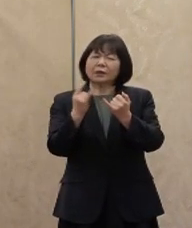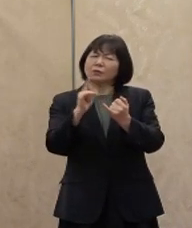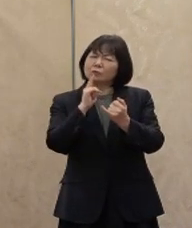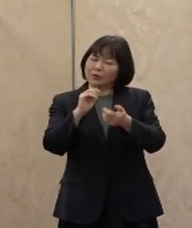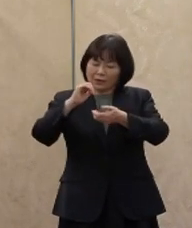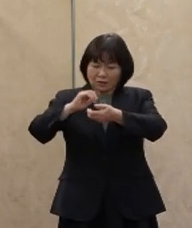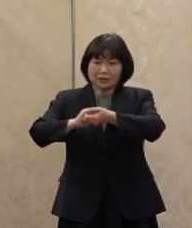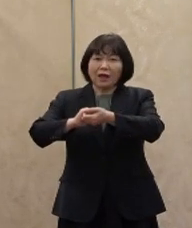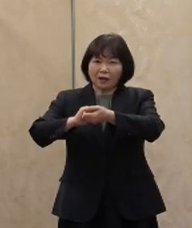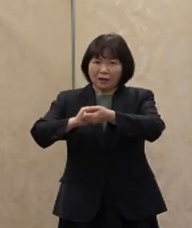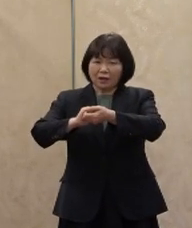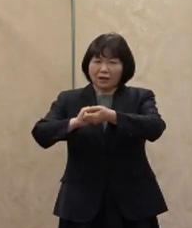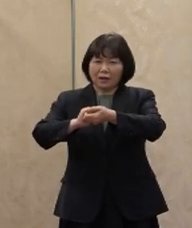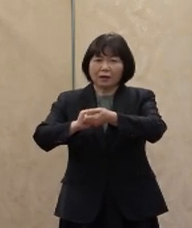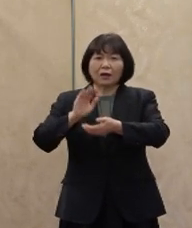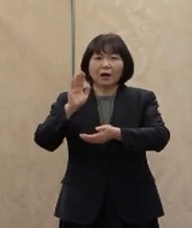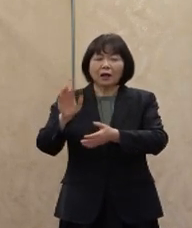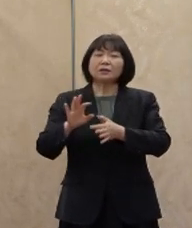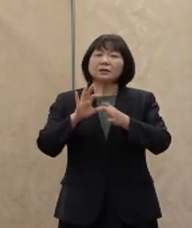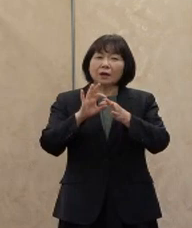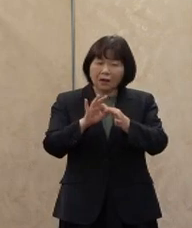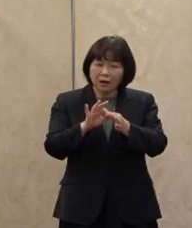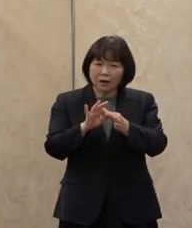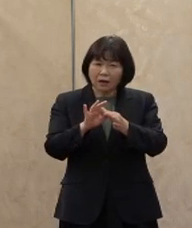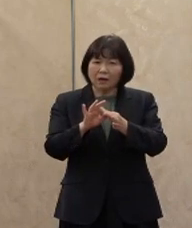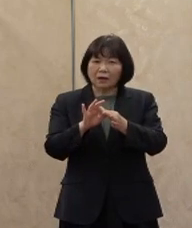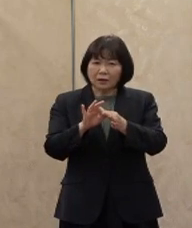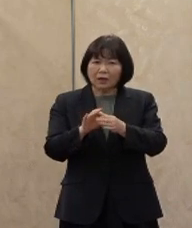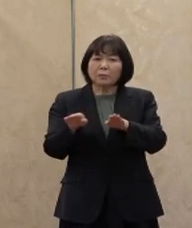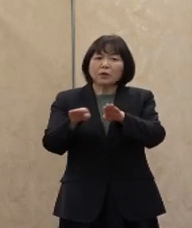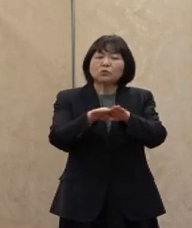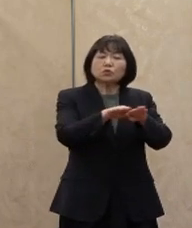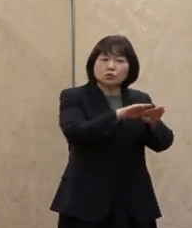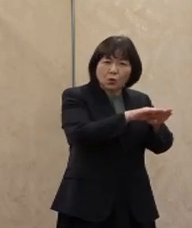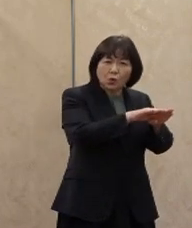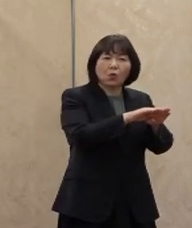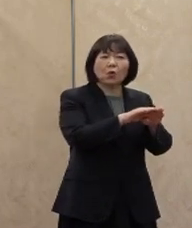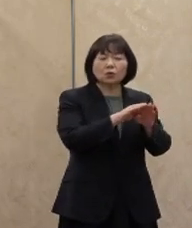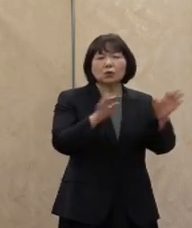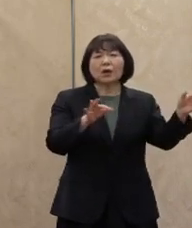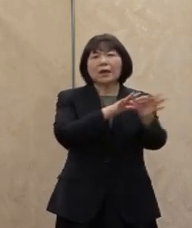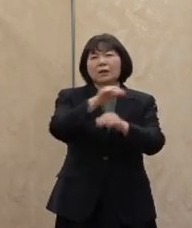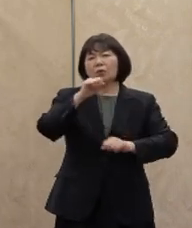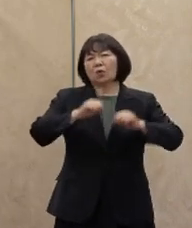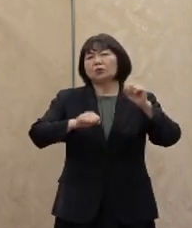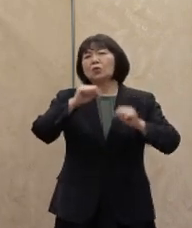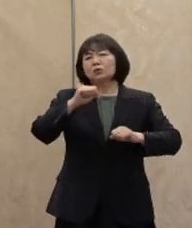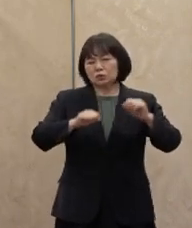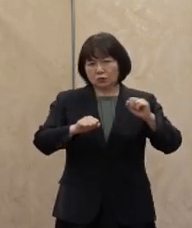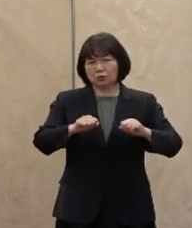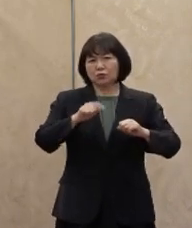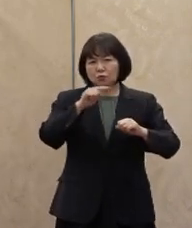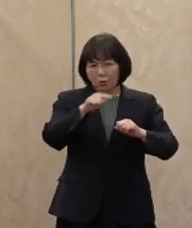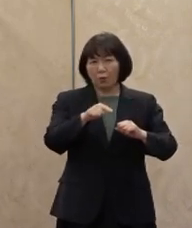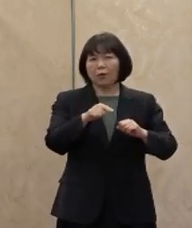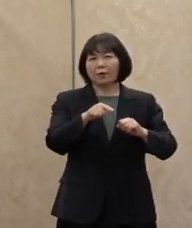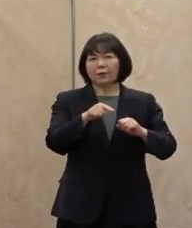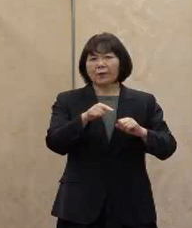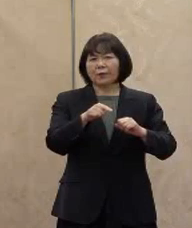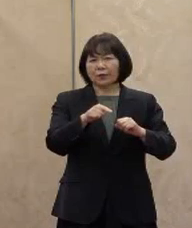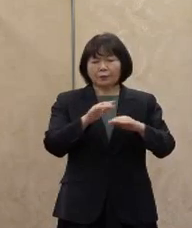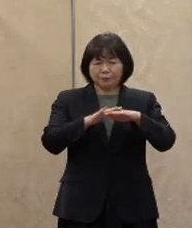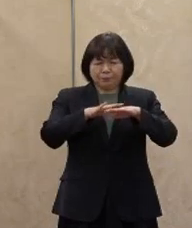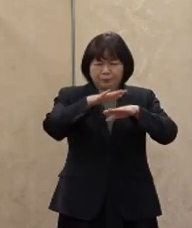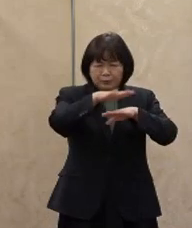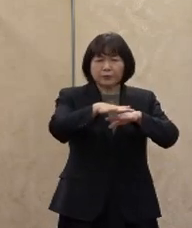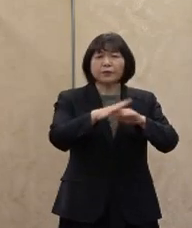規定だからこそ、休業なりそういったものを営業の自由をある意味侵害して